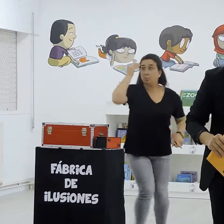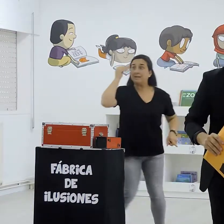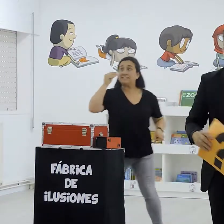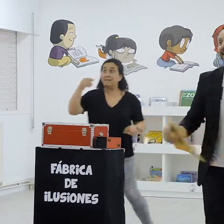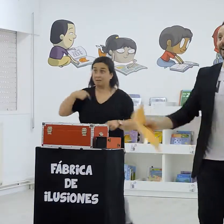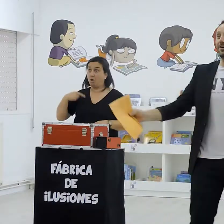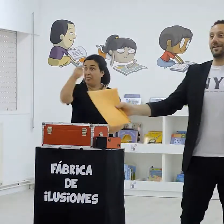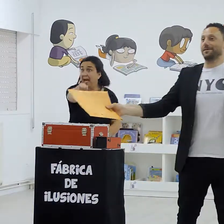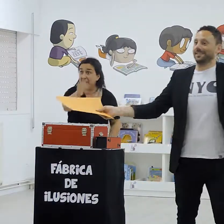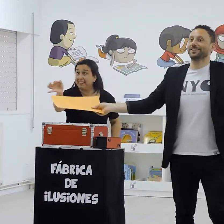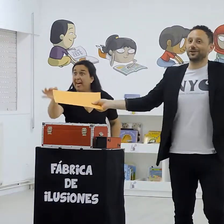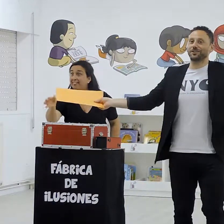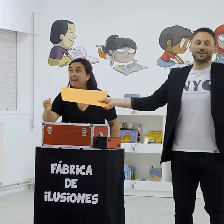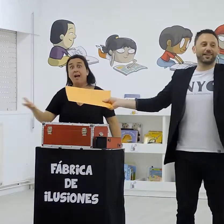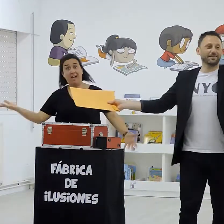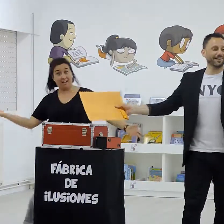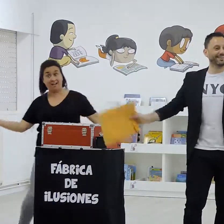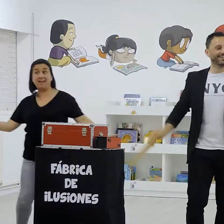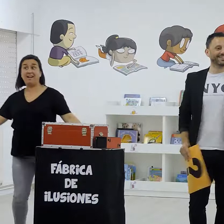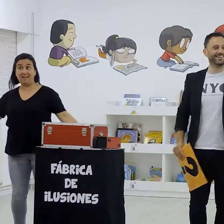dar.